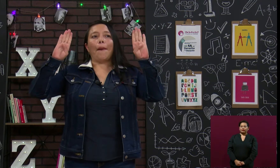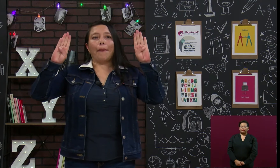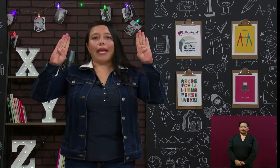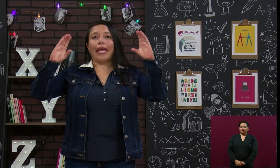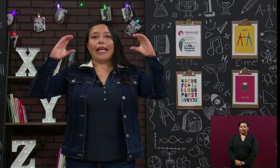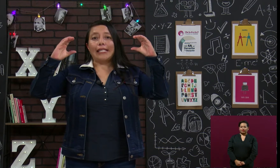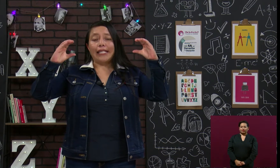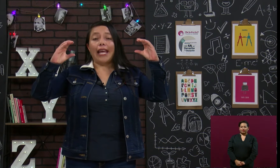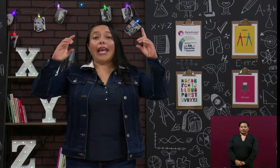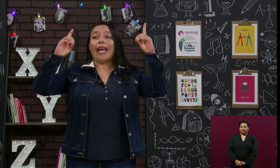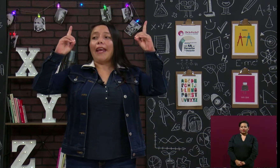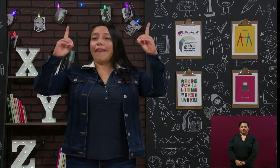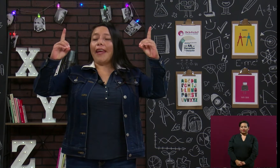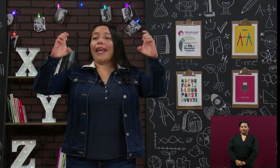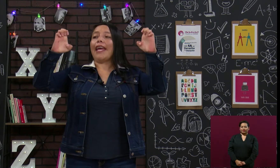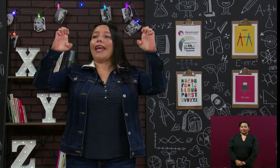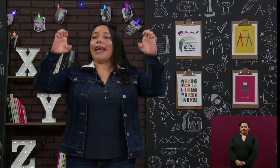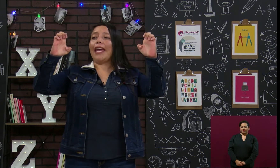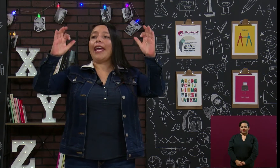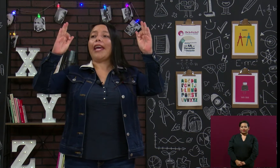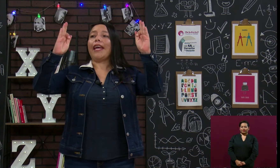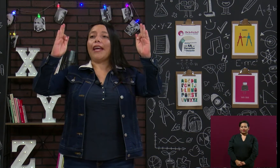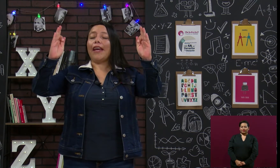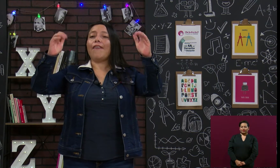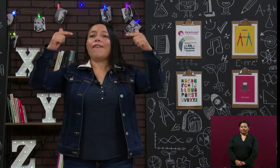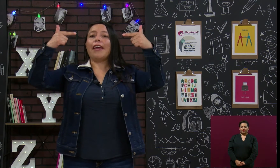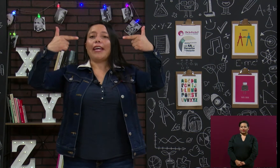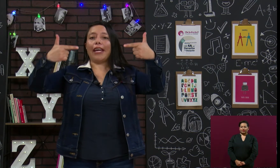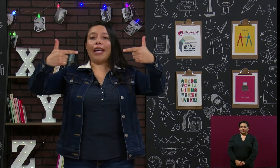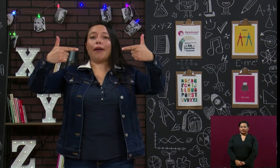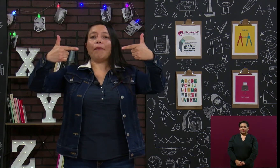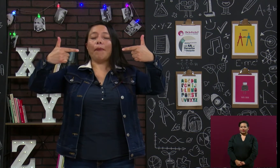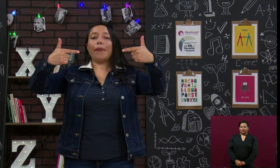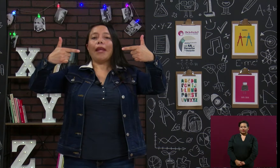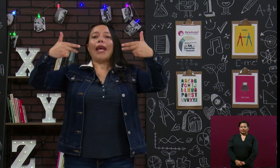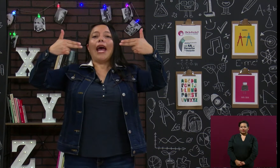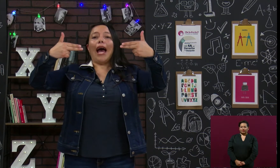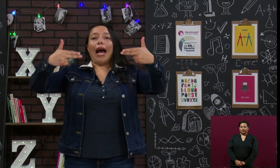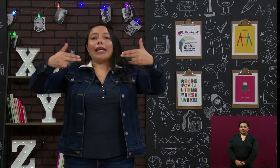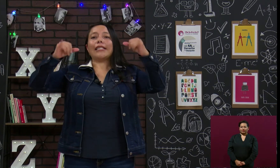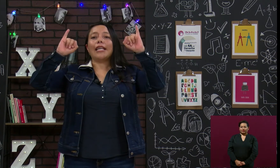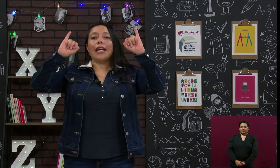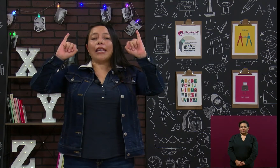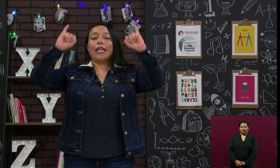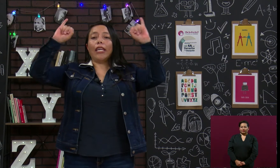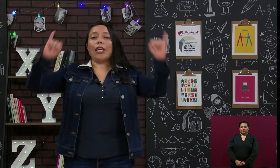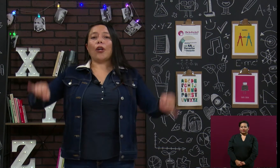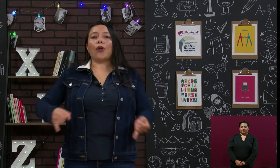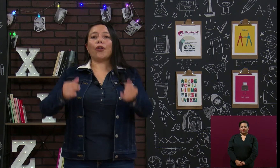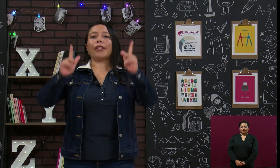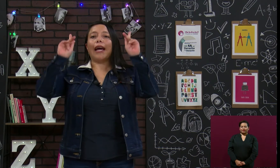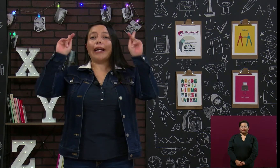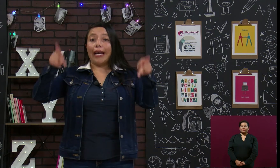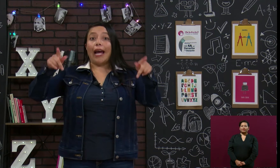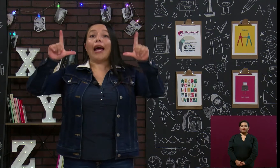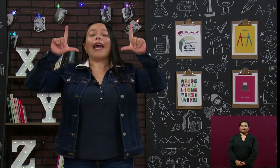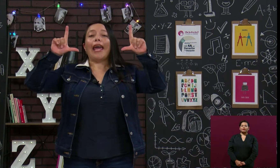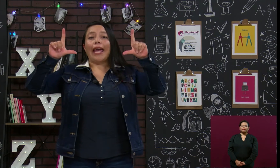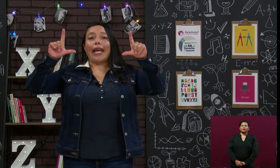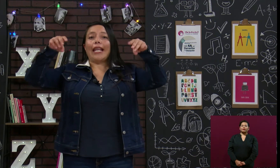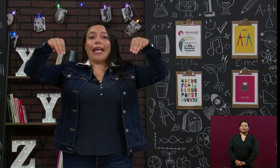A, B, C, D, E, F, G, H, I, J,